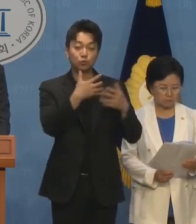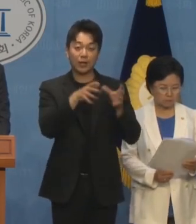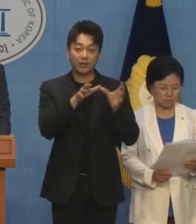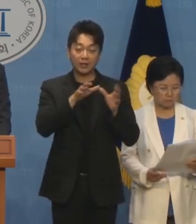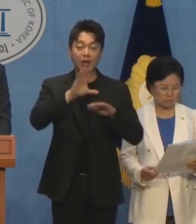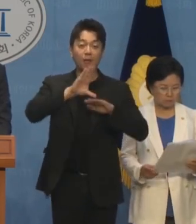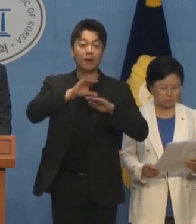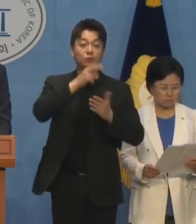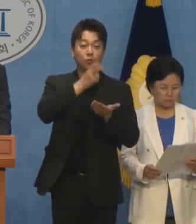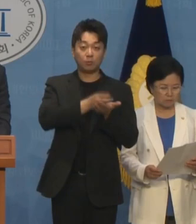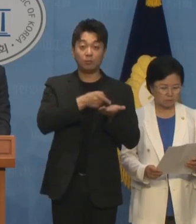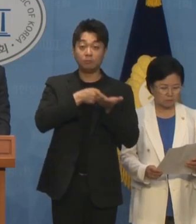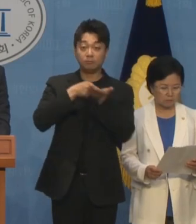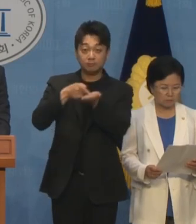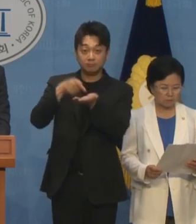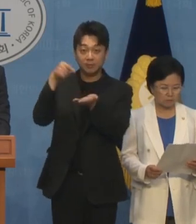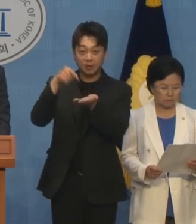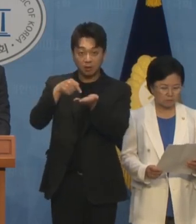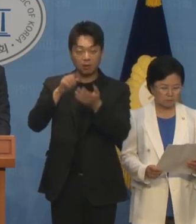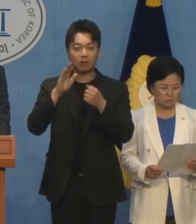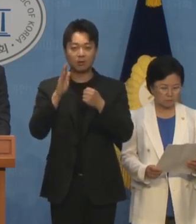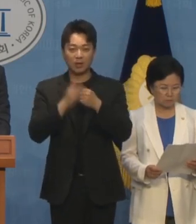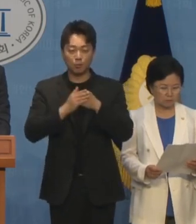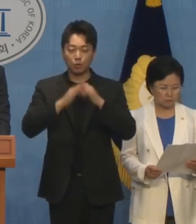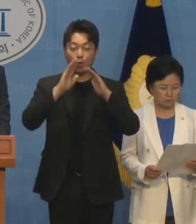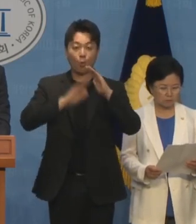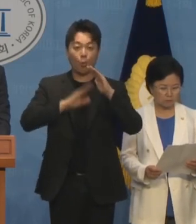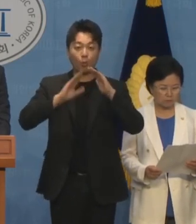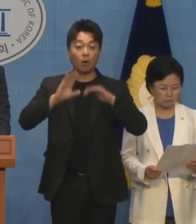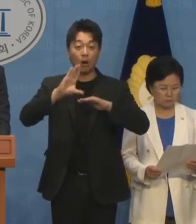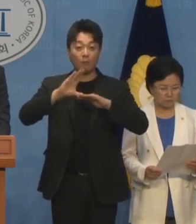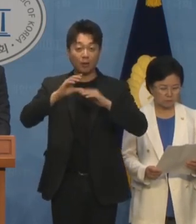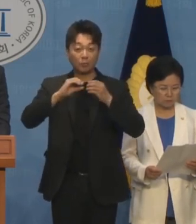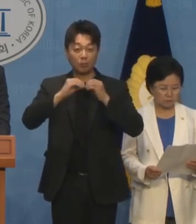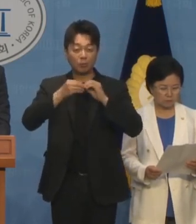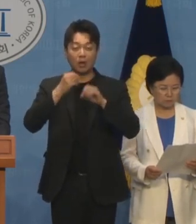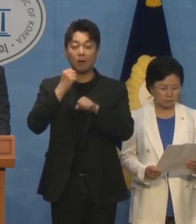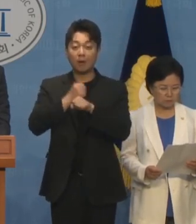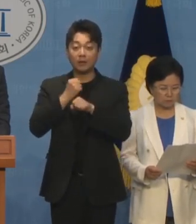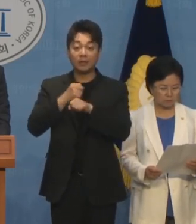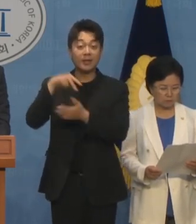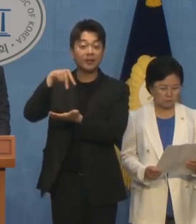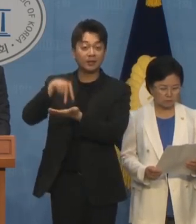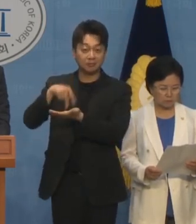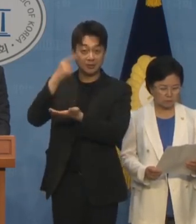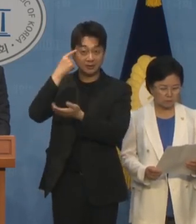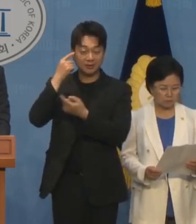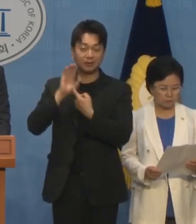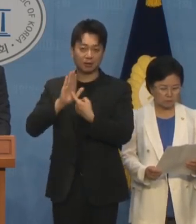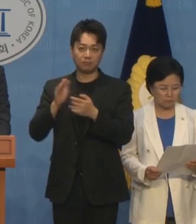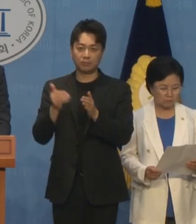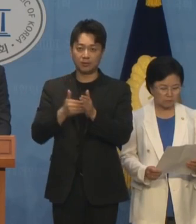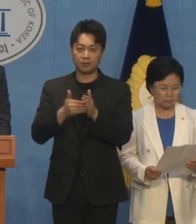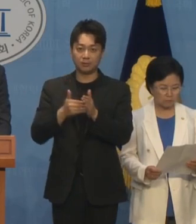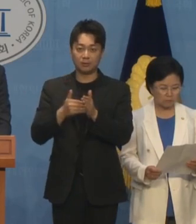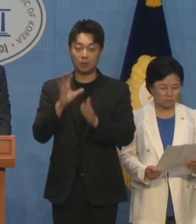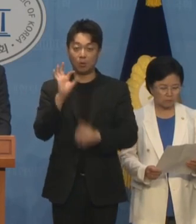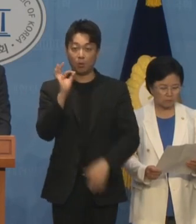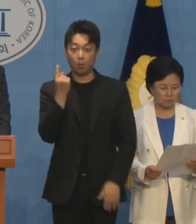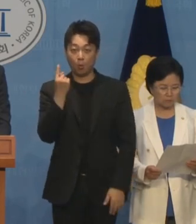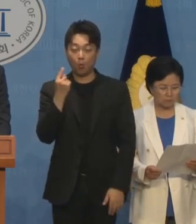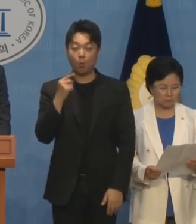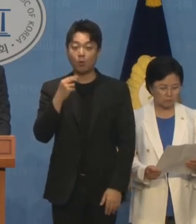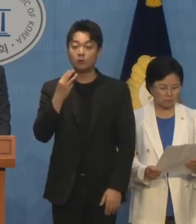3법이 공영방송을 노영화하는 법이라는 것이 국민의힘 측의 주장입니다. 오세훈